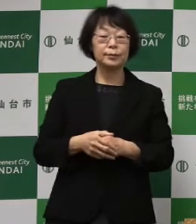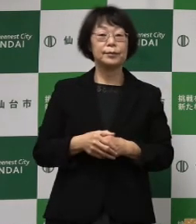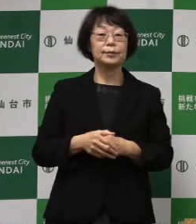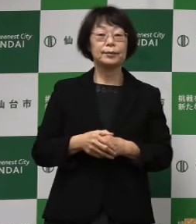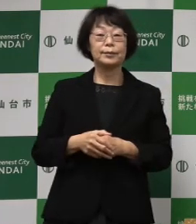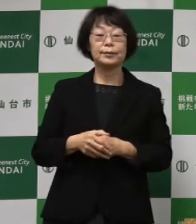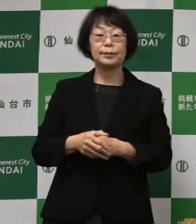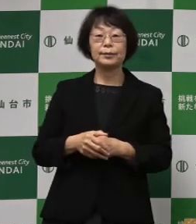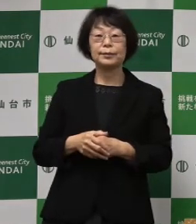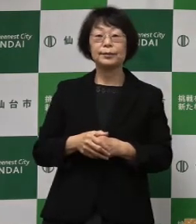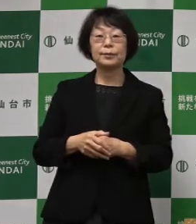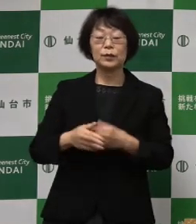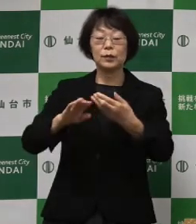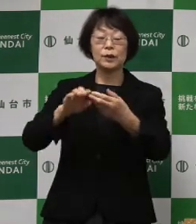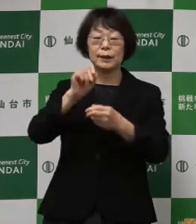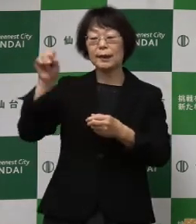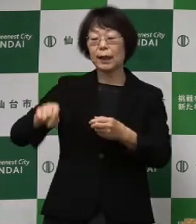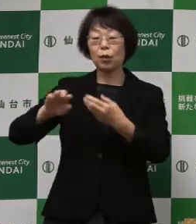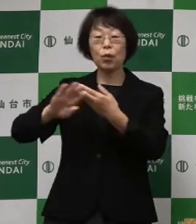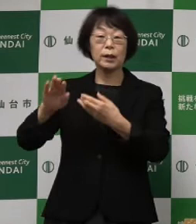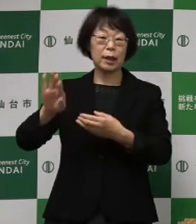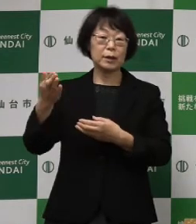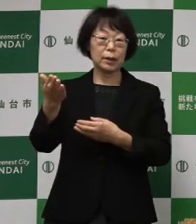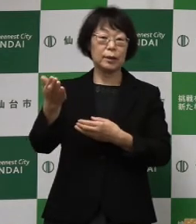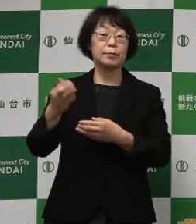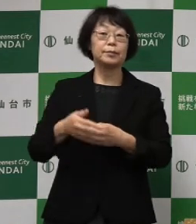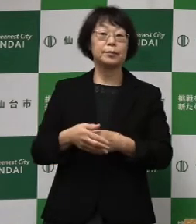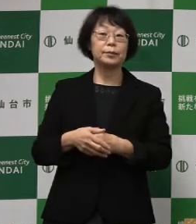よろしいですか。他にございますでしょうか。